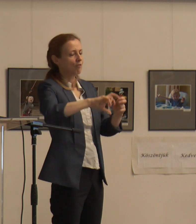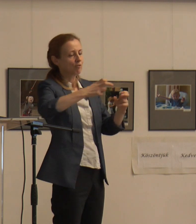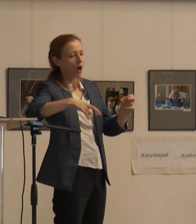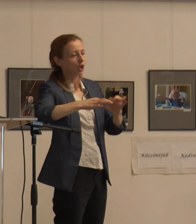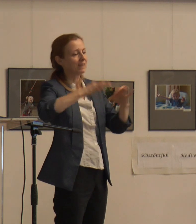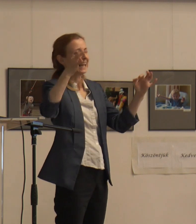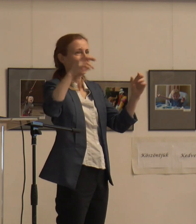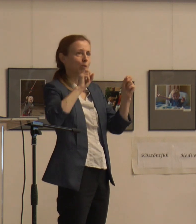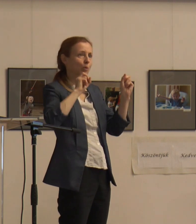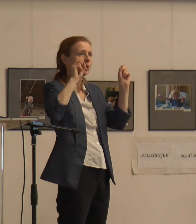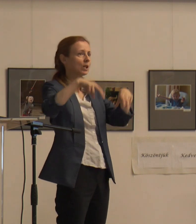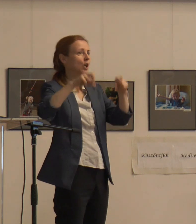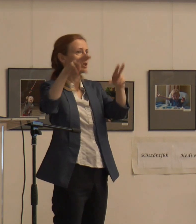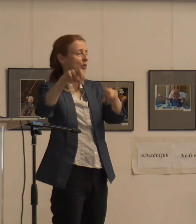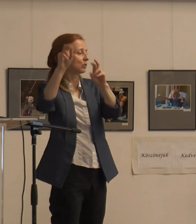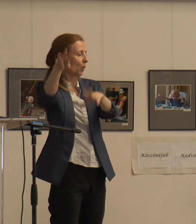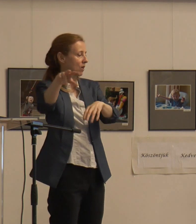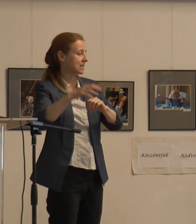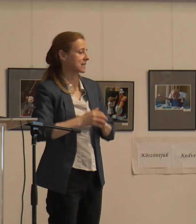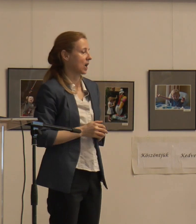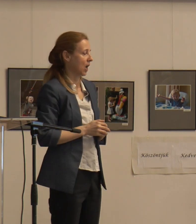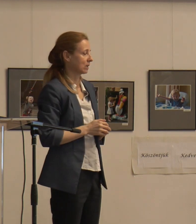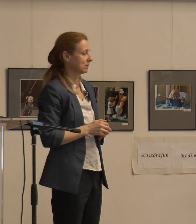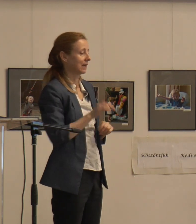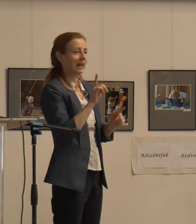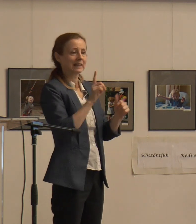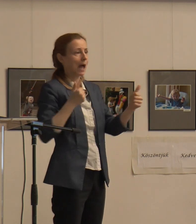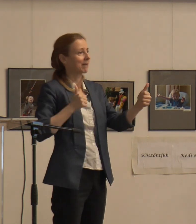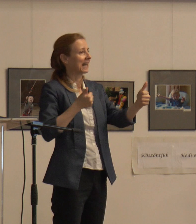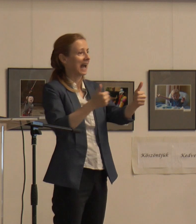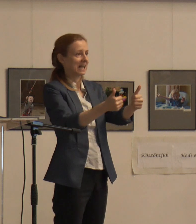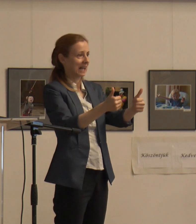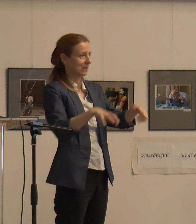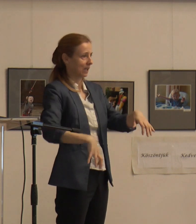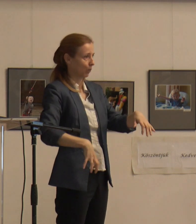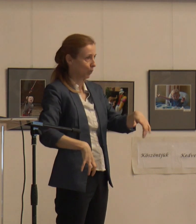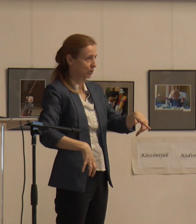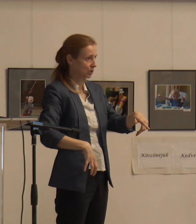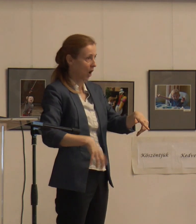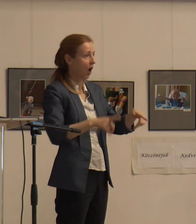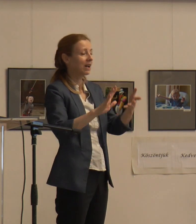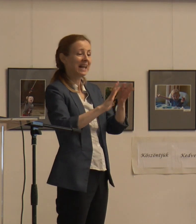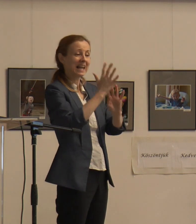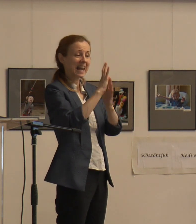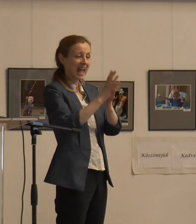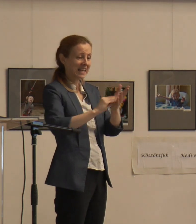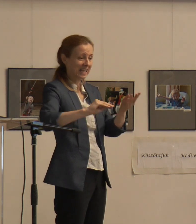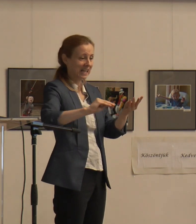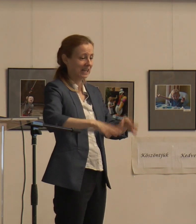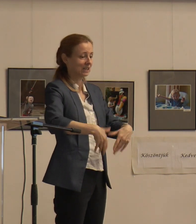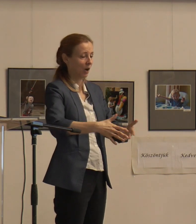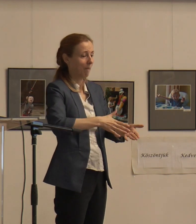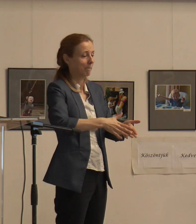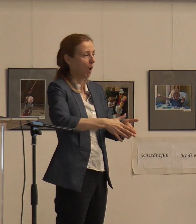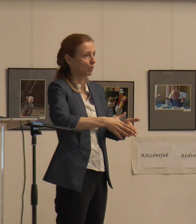nélkül tovaszarad. Nem kergeti a kutya? Leégett a papucsa.